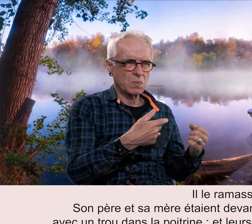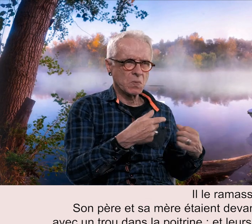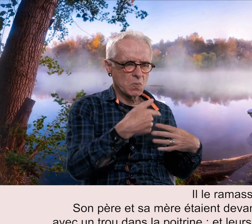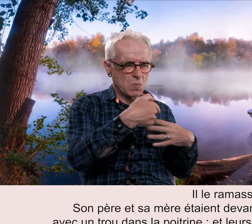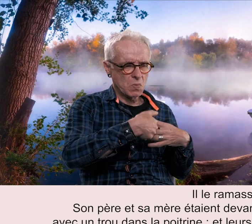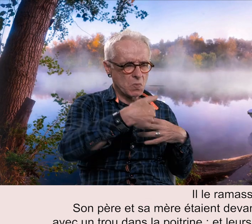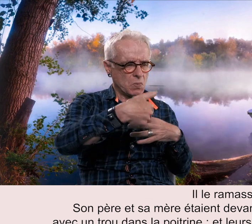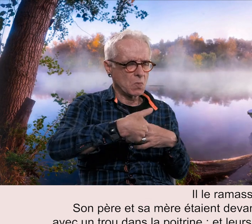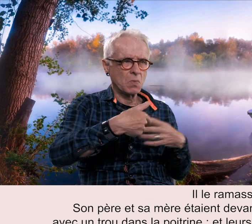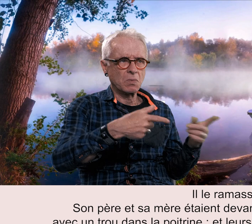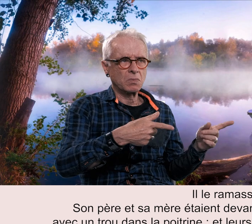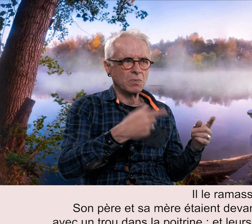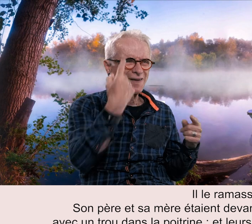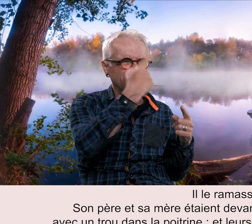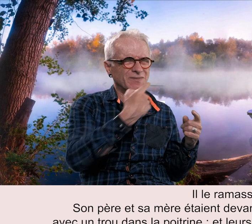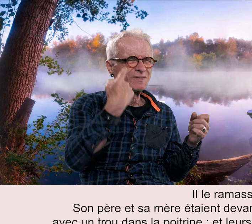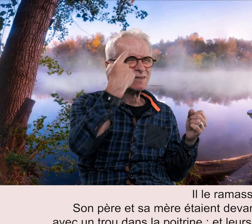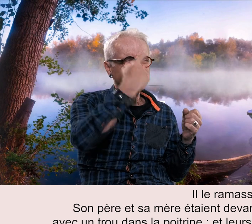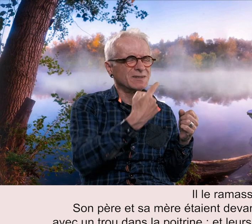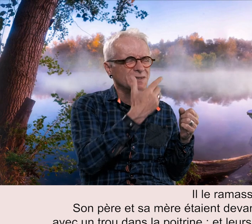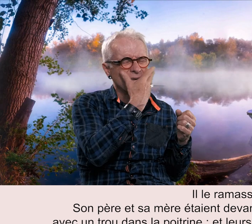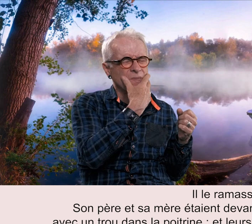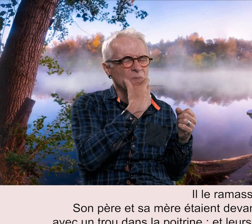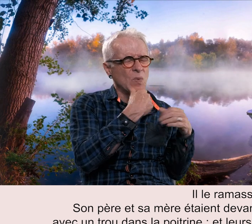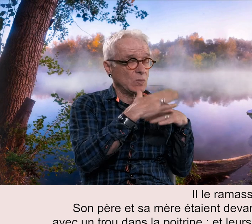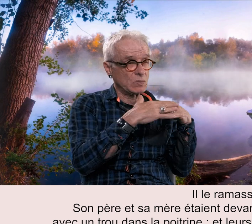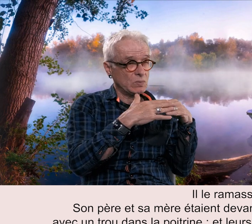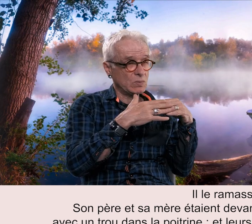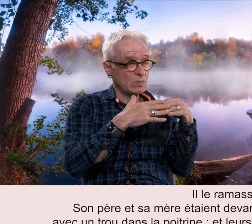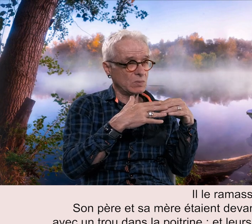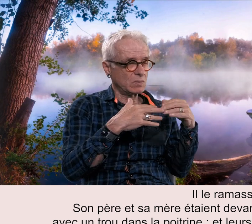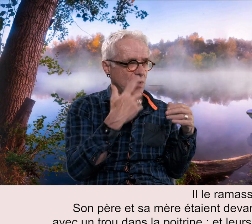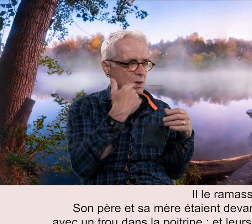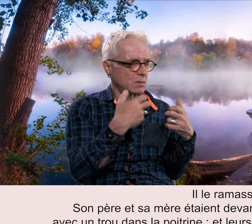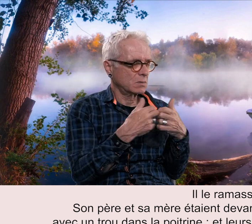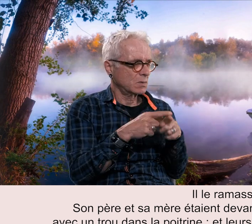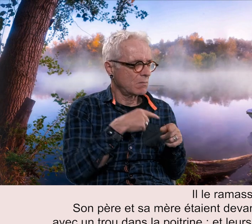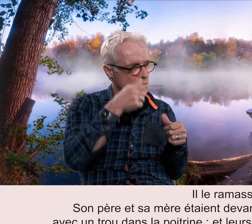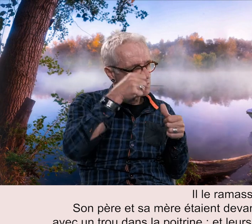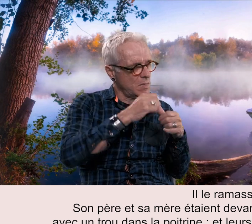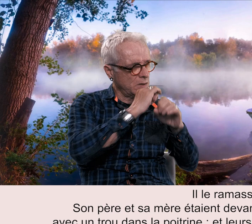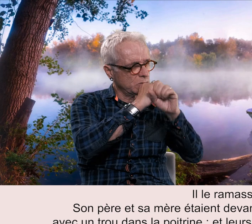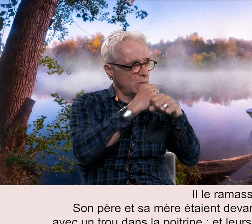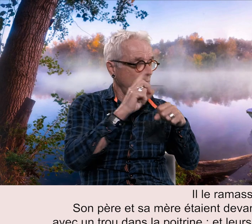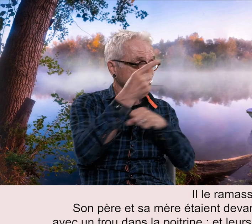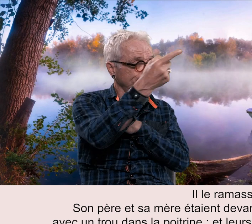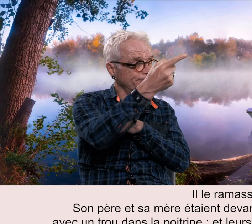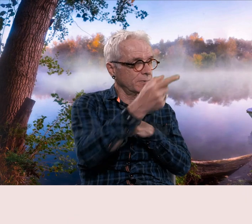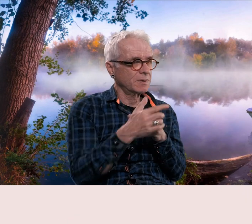poitrine, et leur visage d'une majestueuse douceur avait l'air de garder comme un secret éternel.